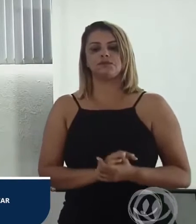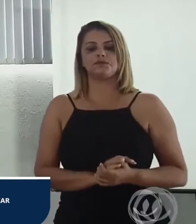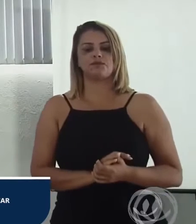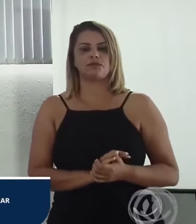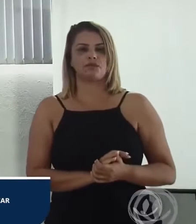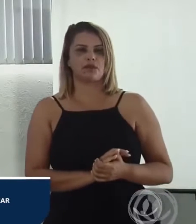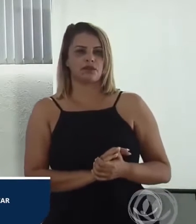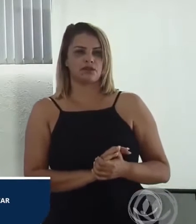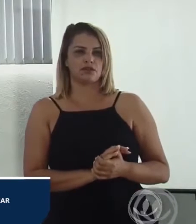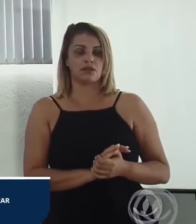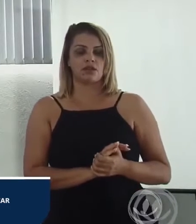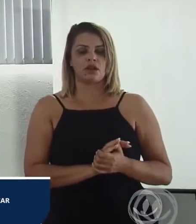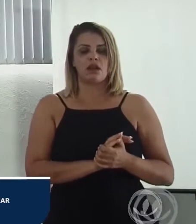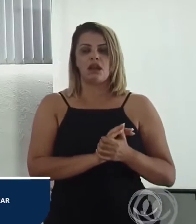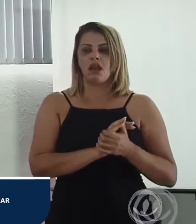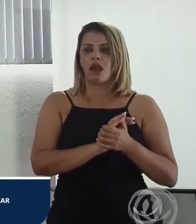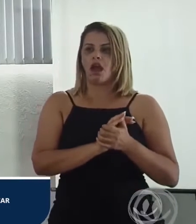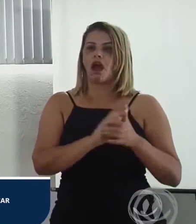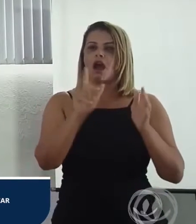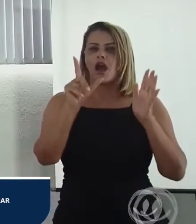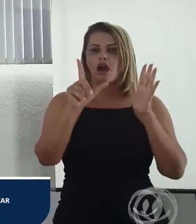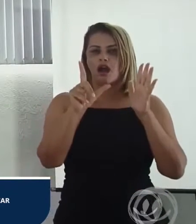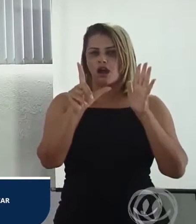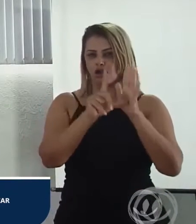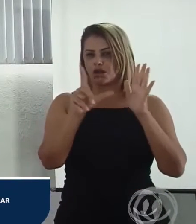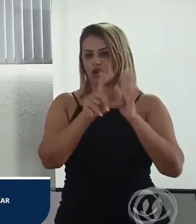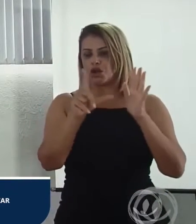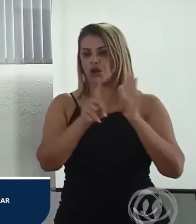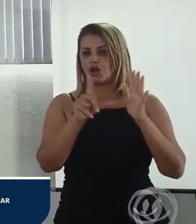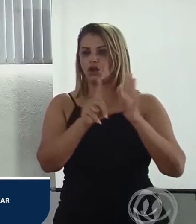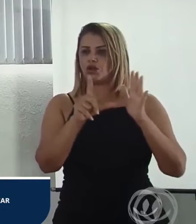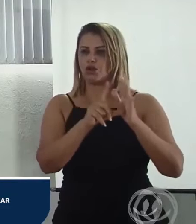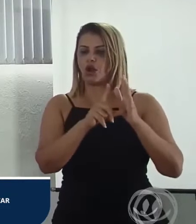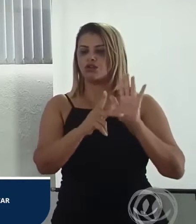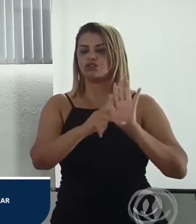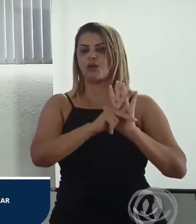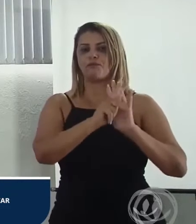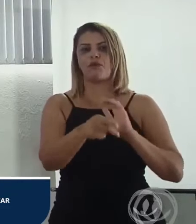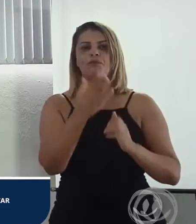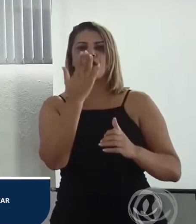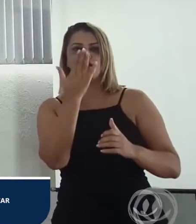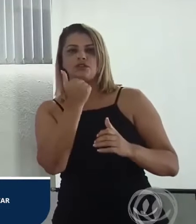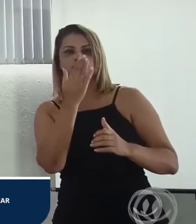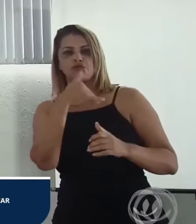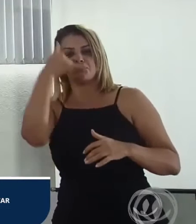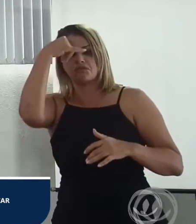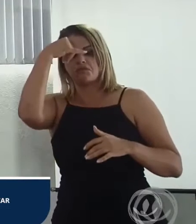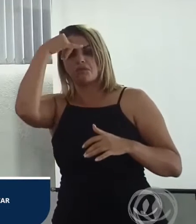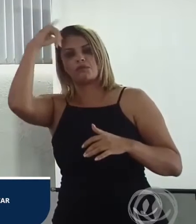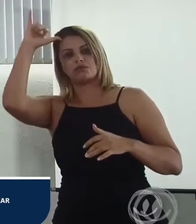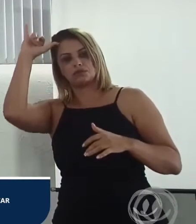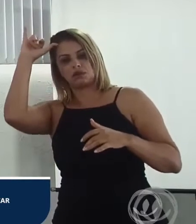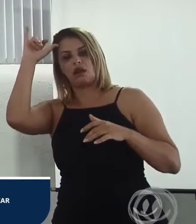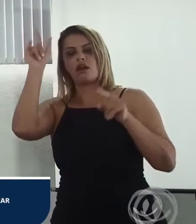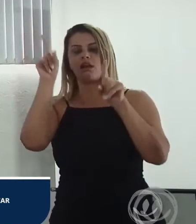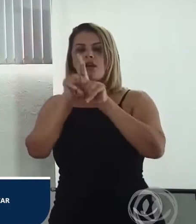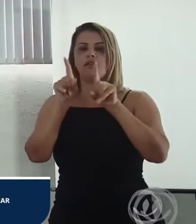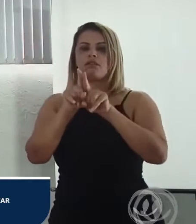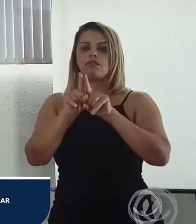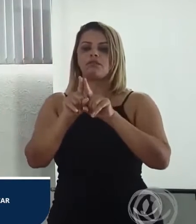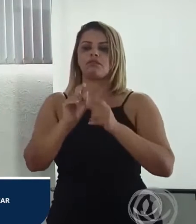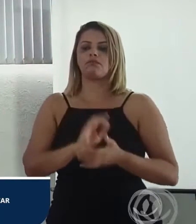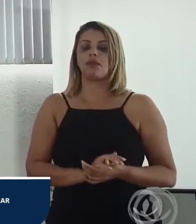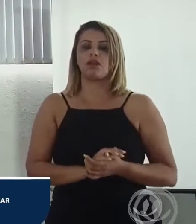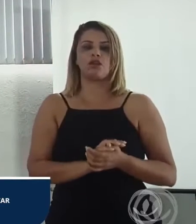atuem na venda de produtos agropecuários, agências bancárias, casas lotéricas, serviços de call center, restritos a áreas